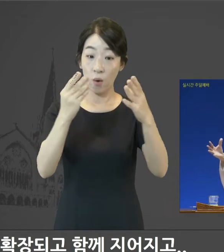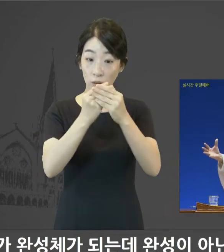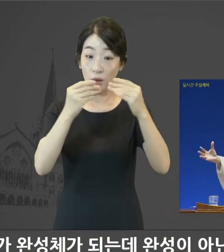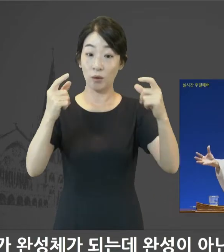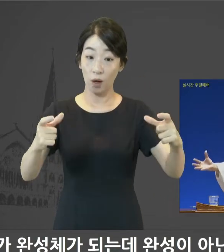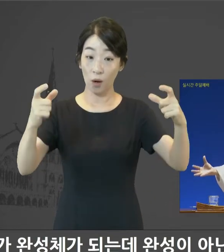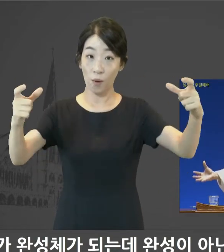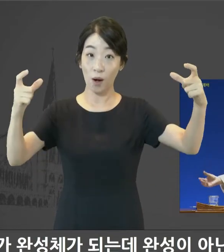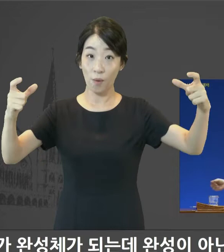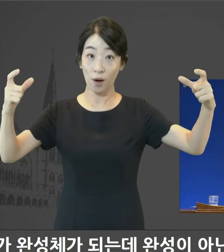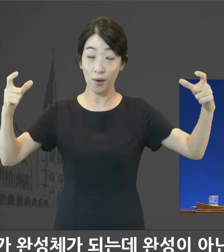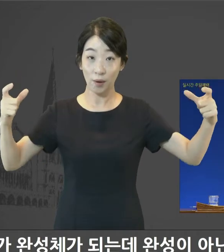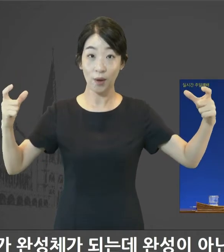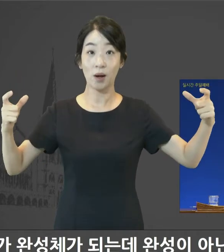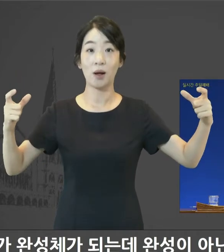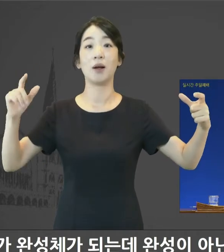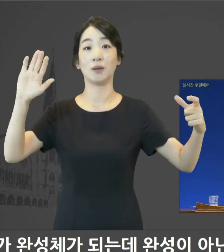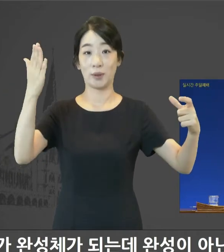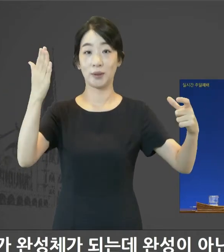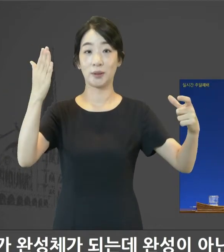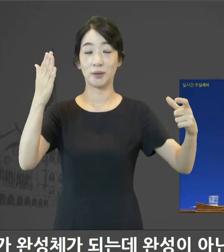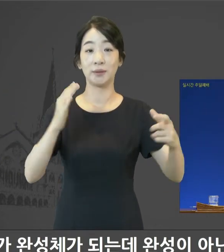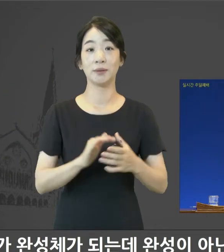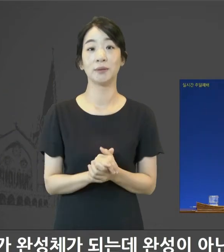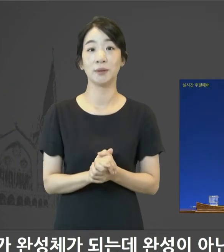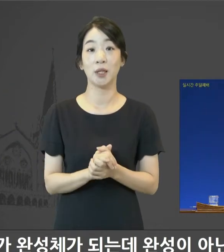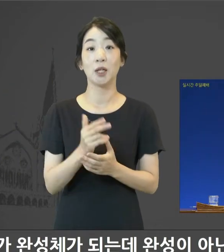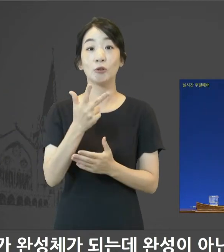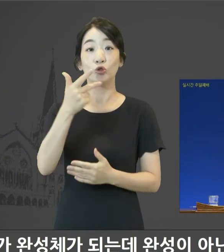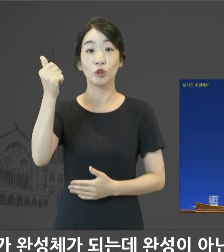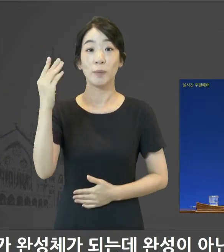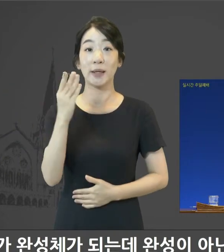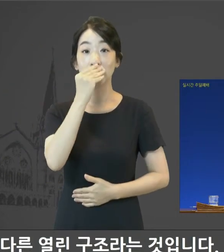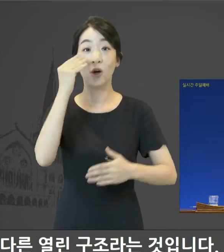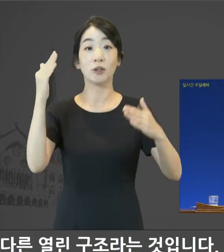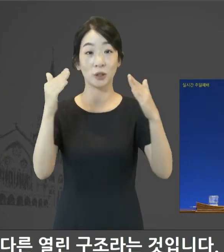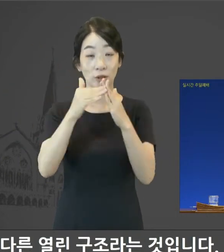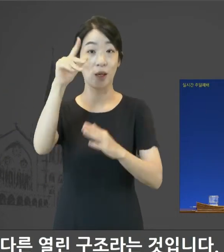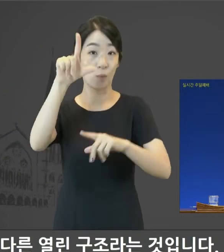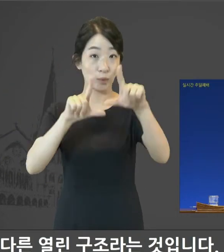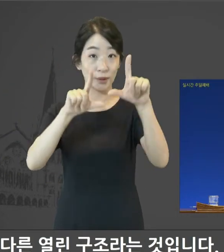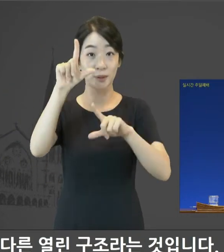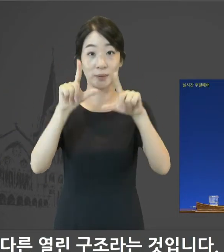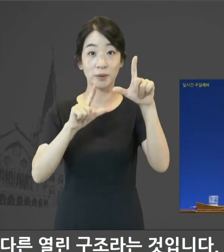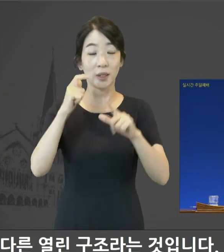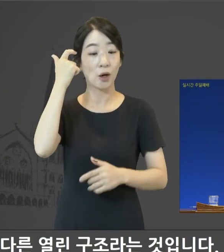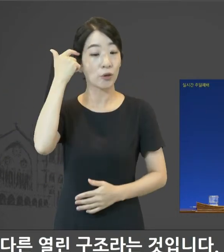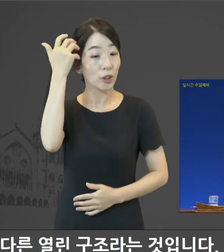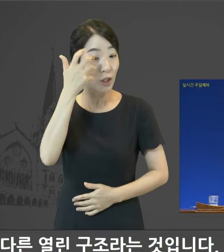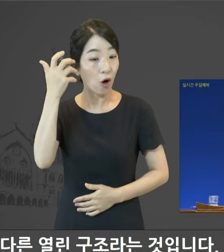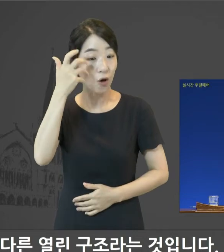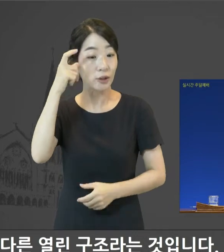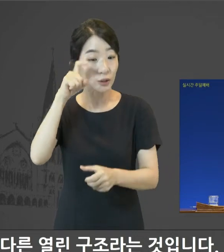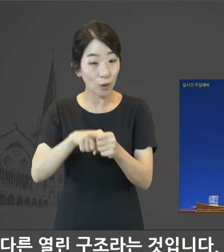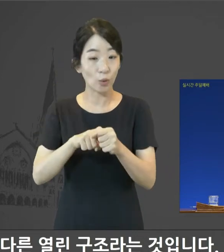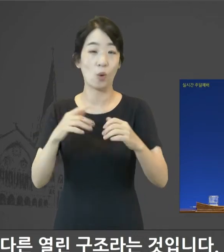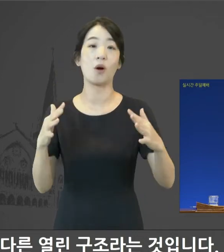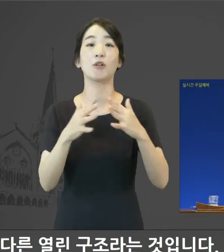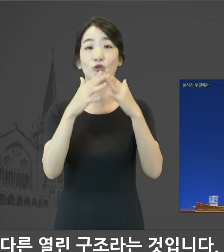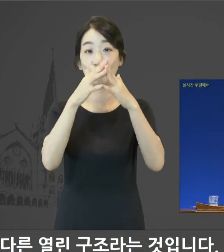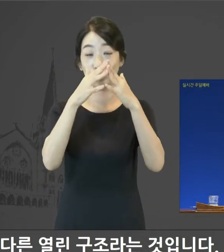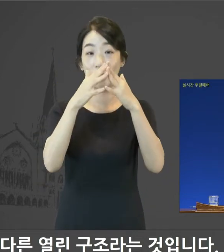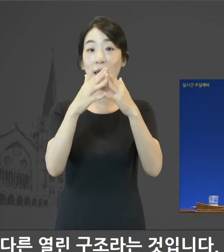또 다른 열린 구조라는 겁니다. 주의 성전의 모습을, 영적인 구조물의 모습을 오늘 본문